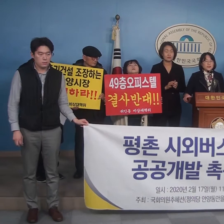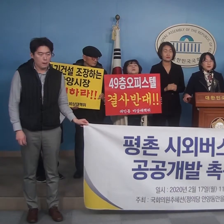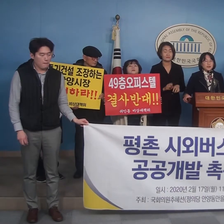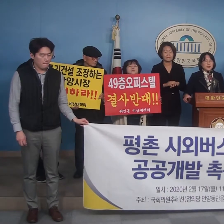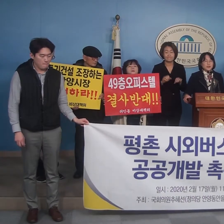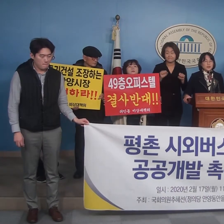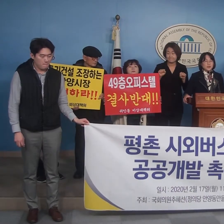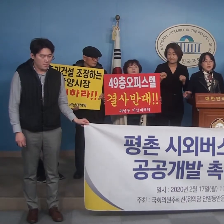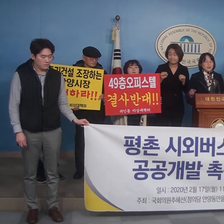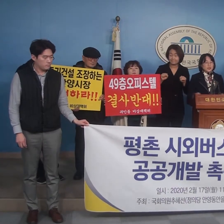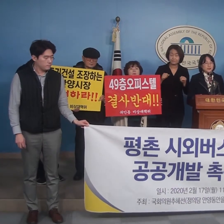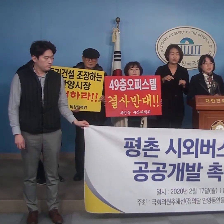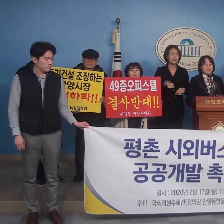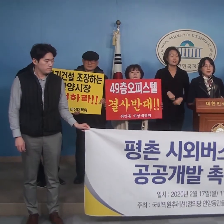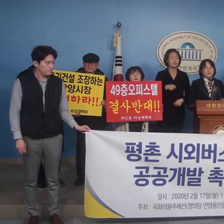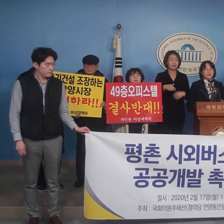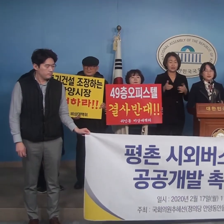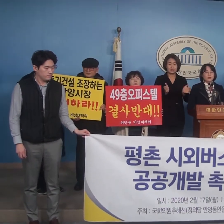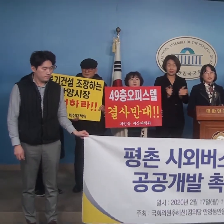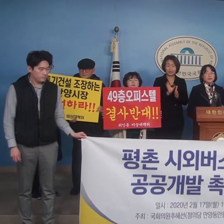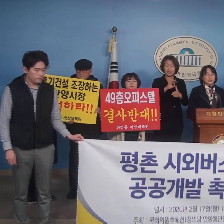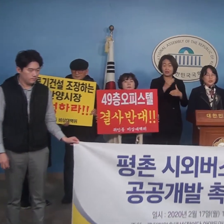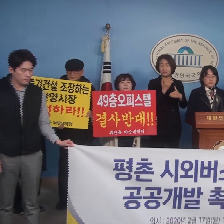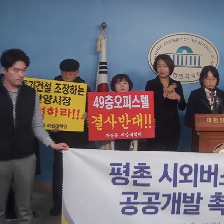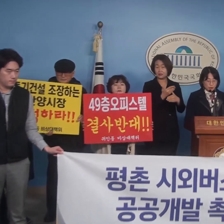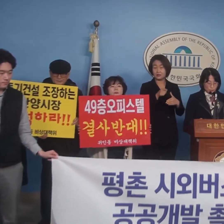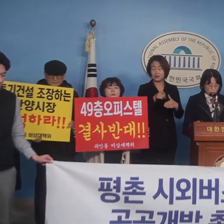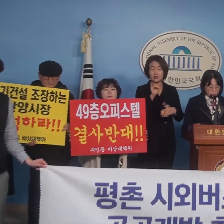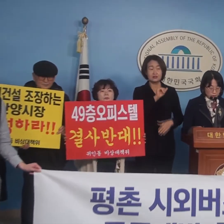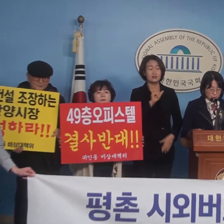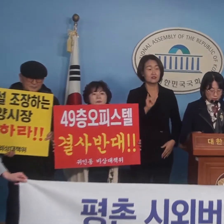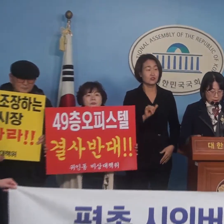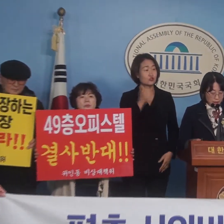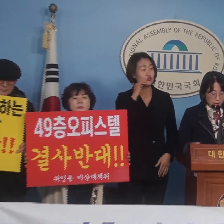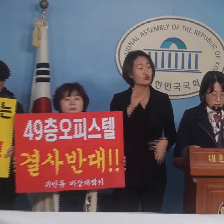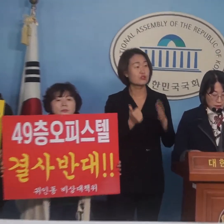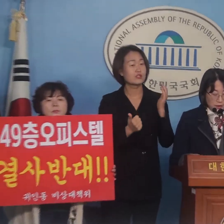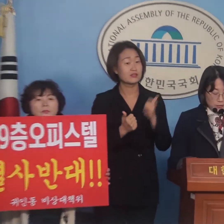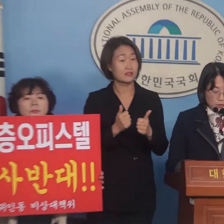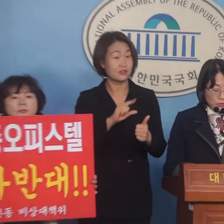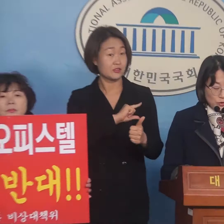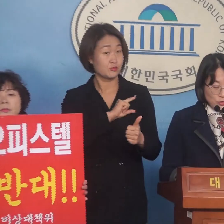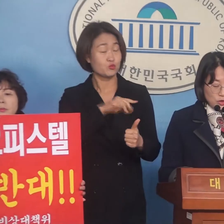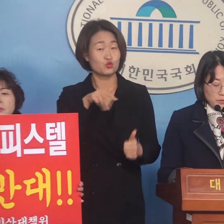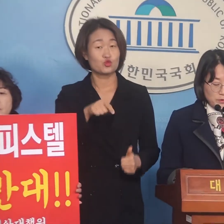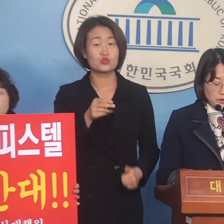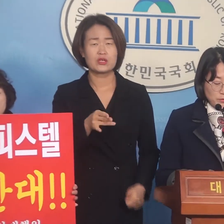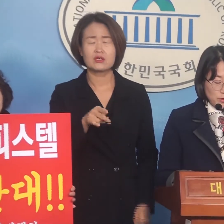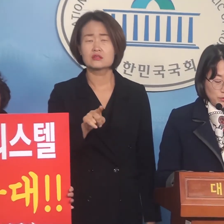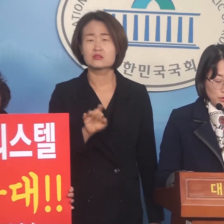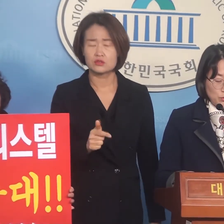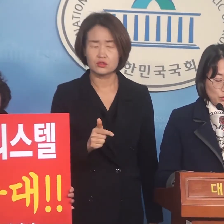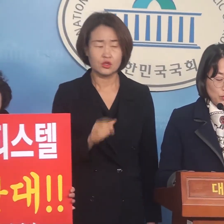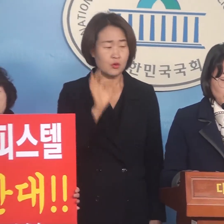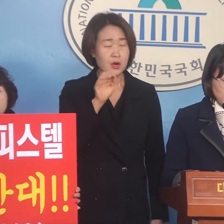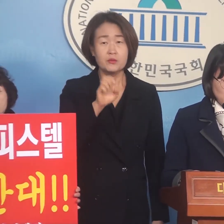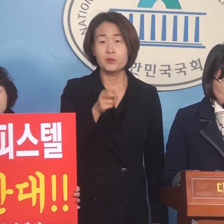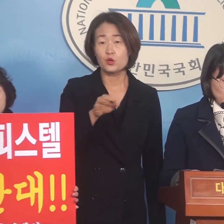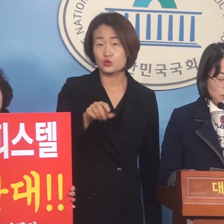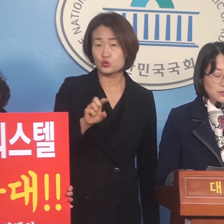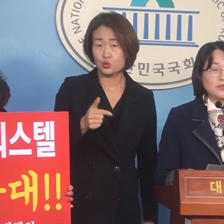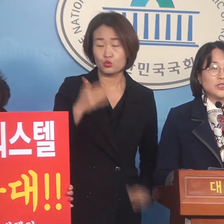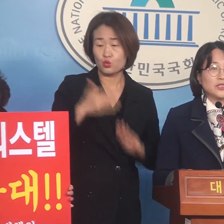네, 안녕하십니까. 정의당 안양시 동아일위원장 국회의원 최혜선입니다. 평촌 시외버스터미널 부지